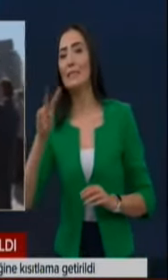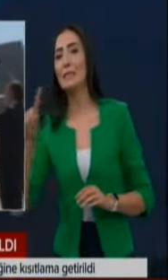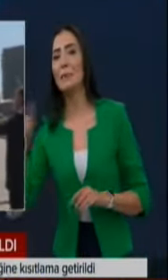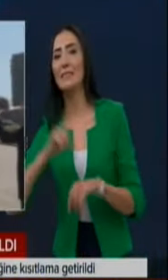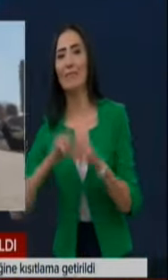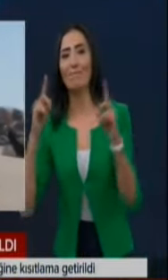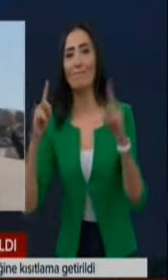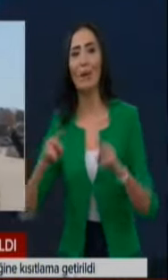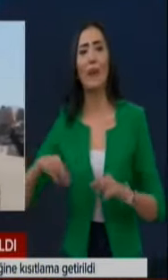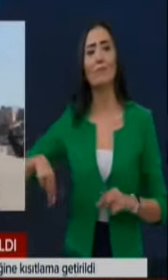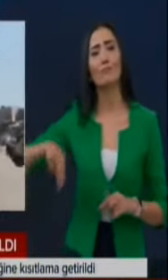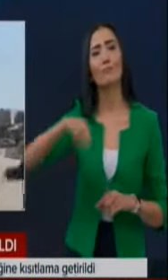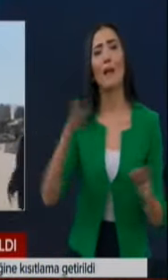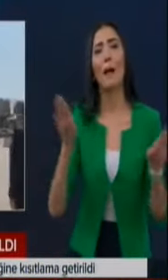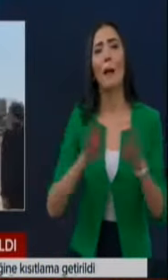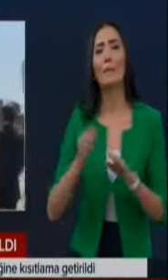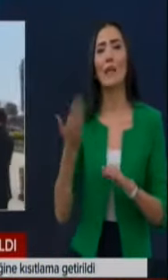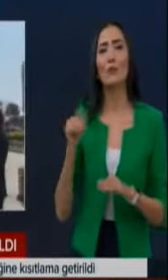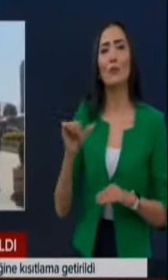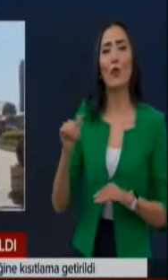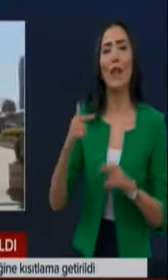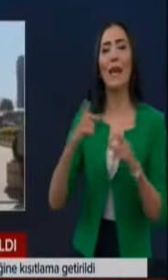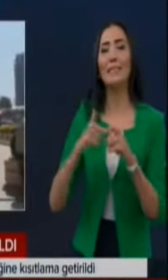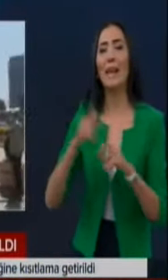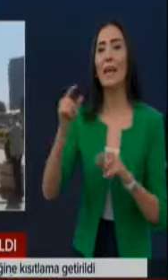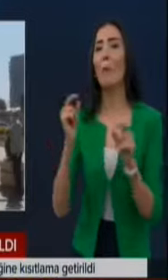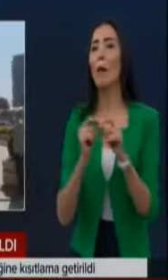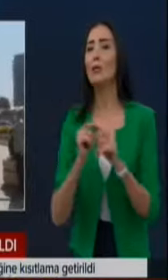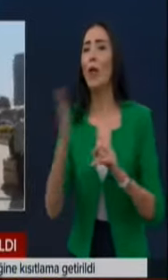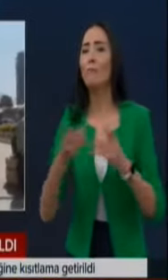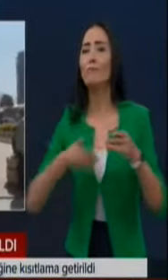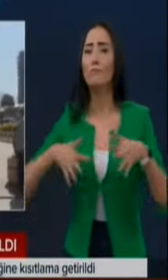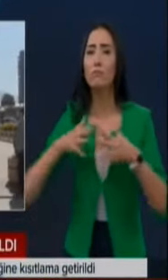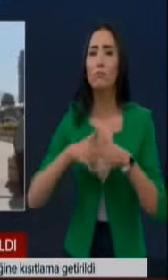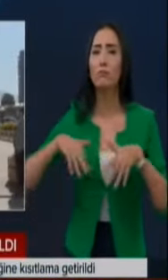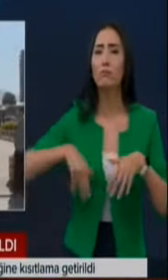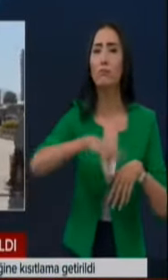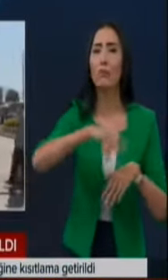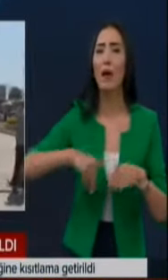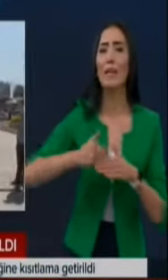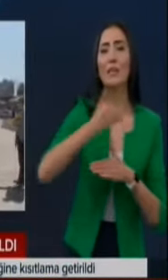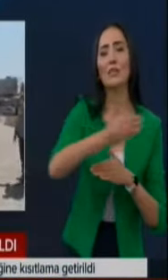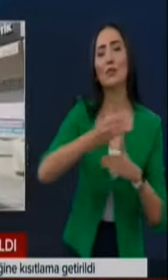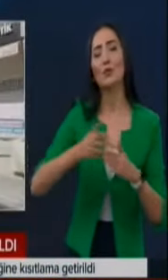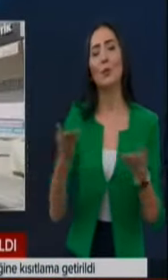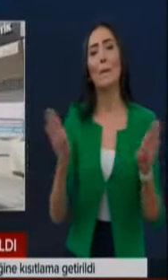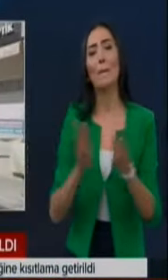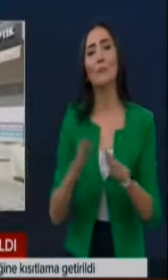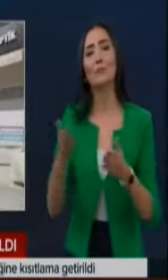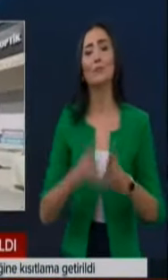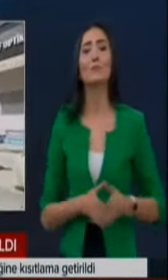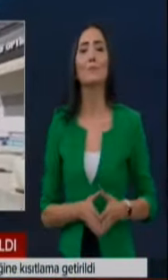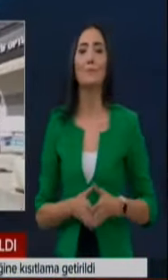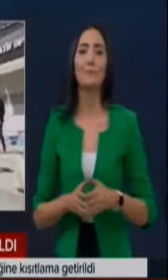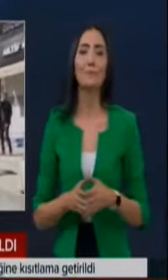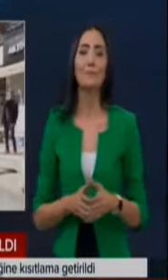saatleri arasında yaya trafiğine kapatıldı. Geçtiğimiz günlerde Esenler ve Bağcılar'ın en işlek caddeleri yaya giriş ve çıkışına kapatılmıştı.